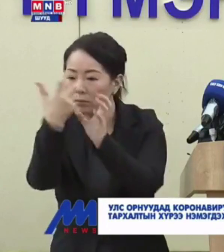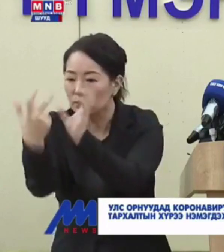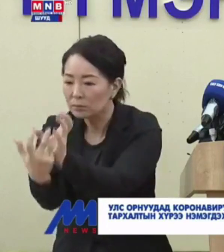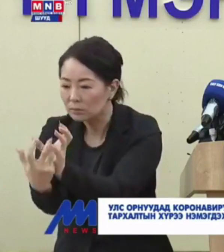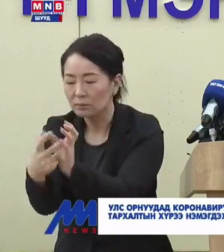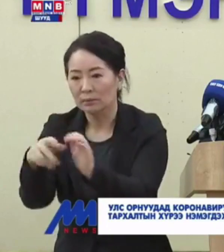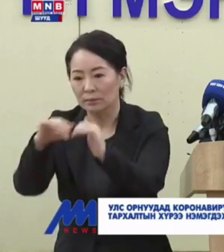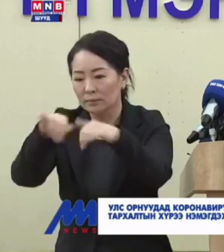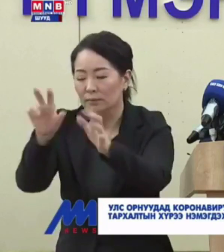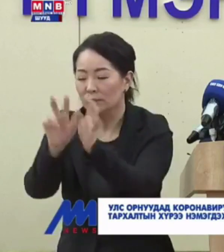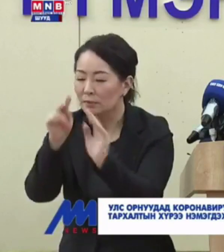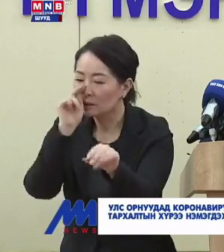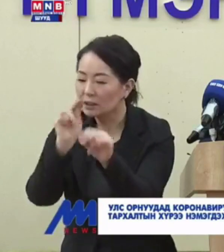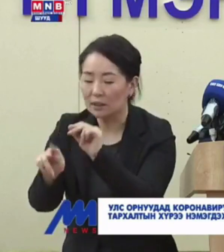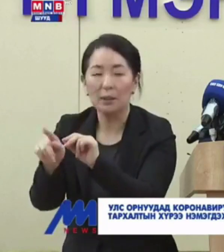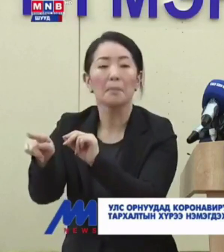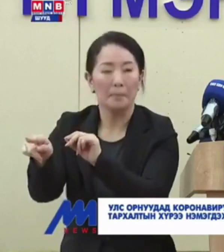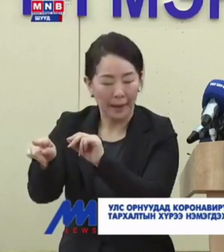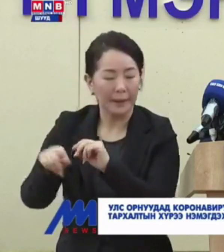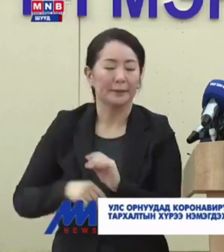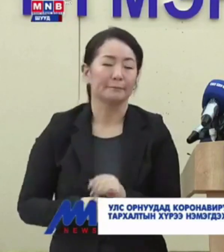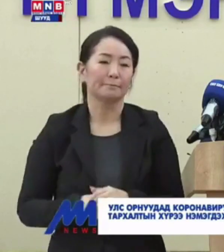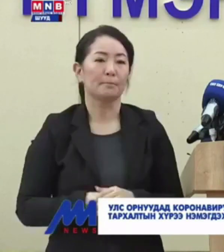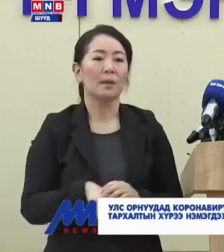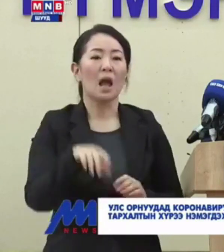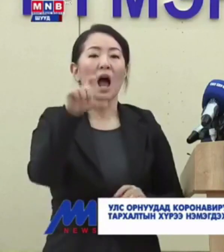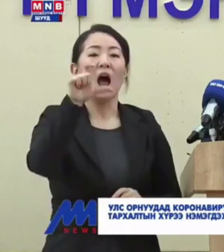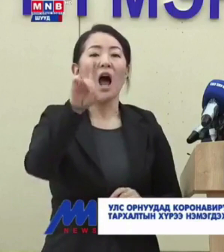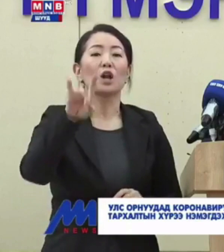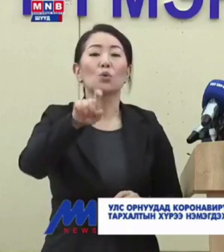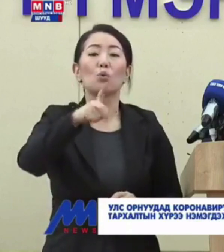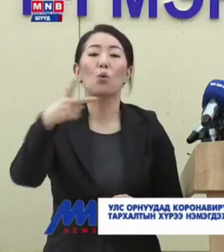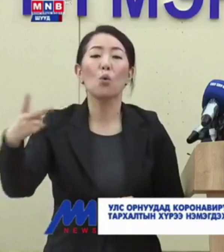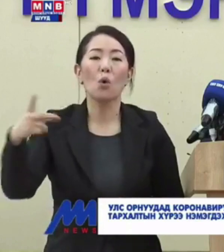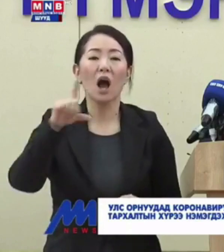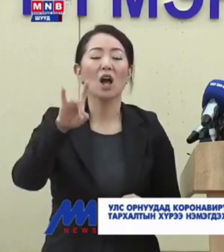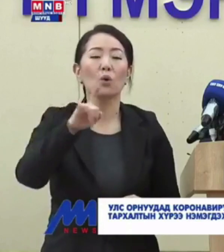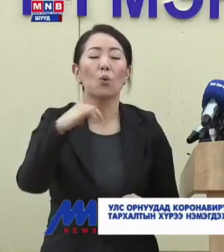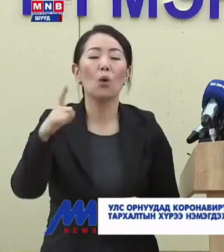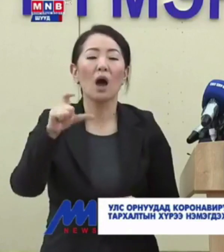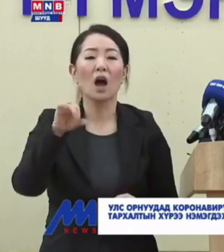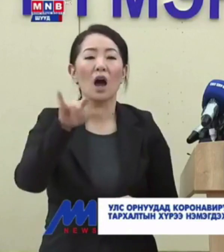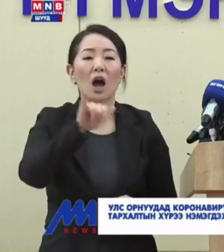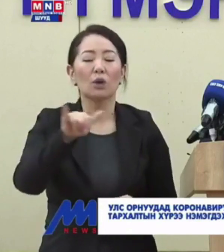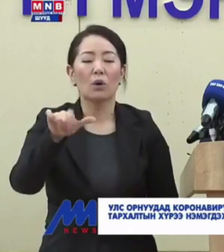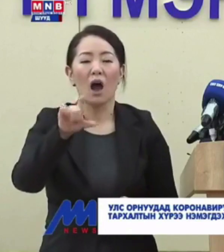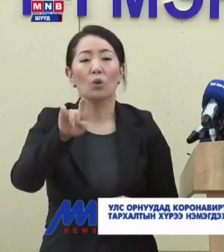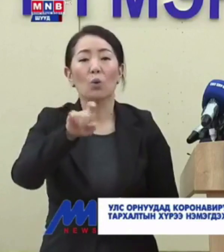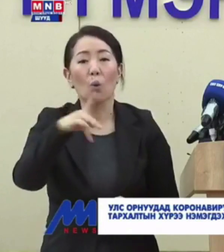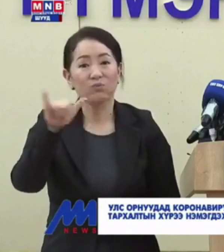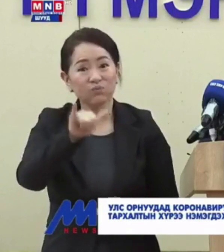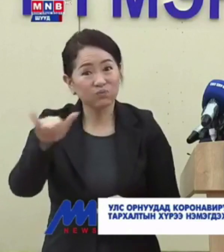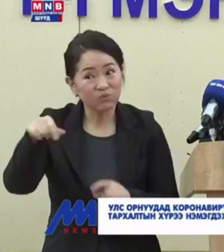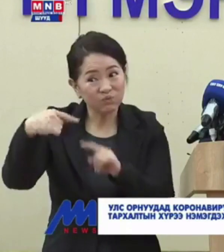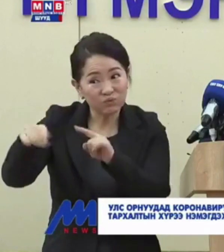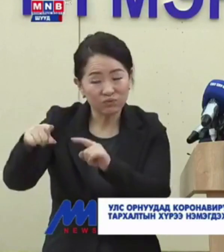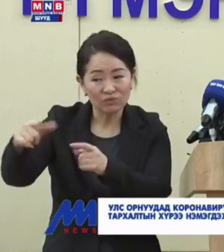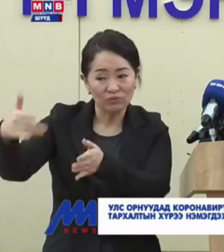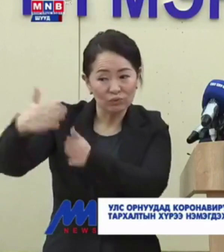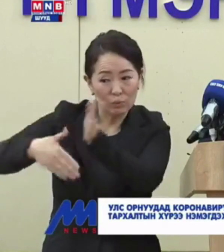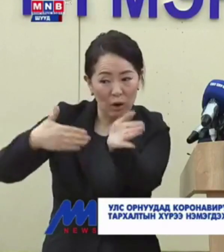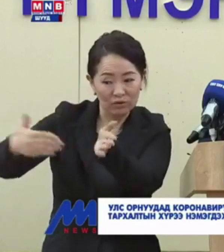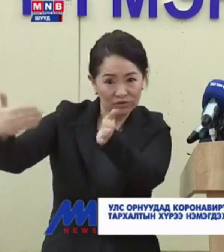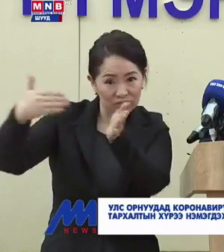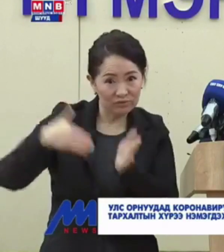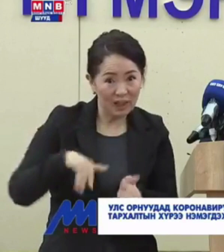бол шилжүүлж хяналтанд авчээ. За эрхүү Улаанбаатарын чиглэлийн автобус юу богоноор поездар ирсэн